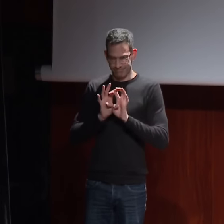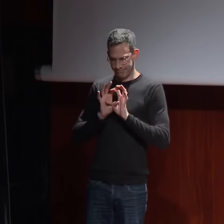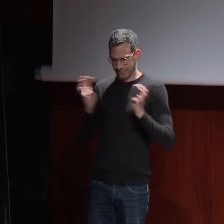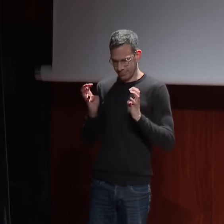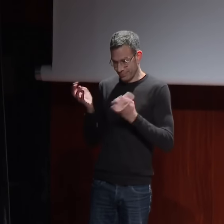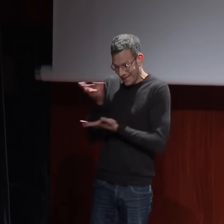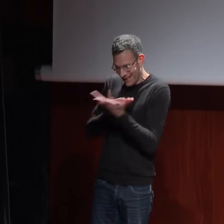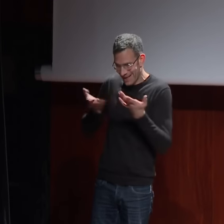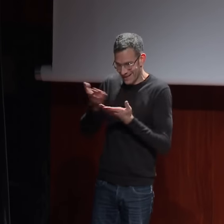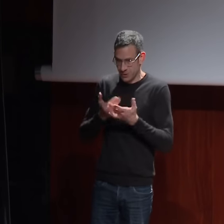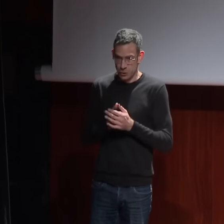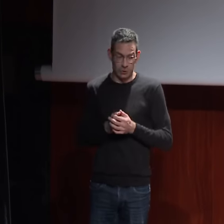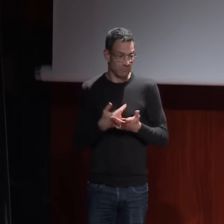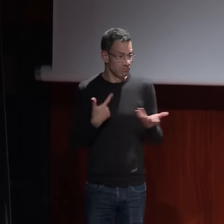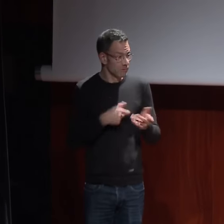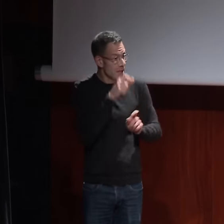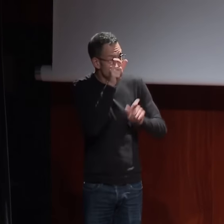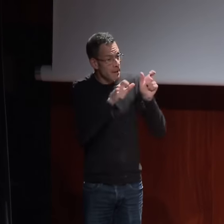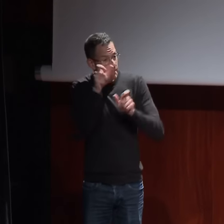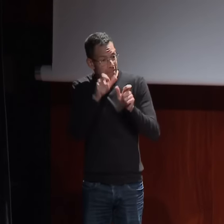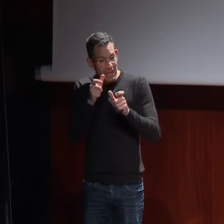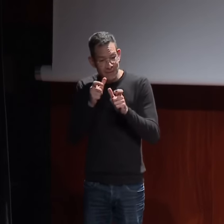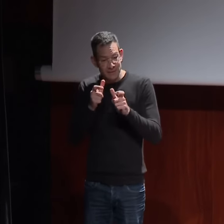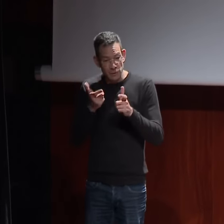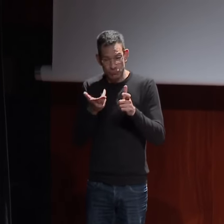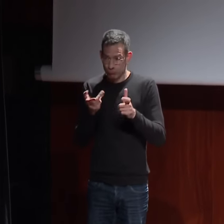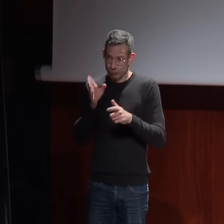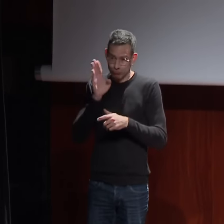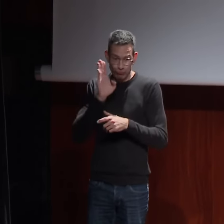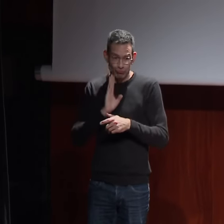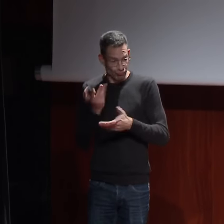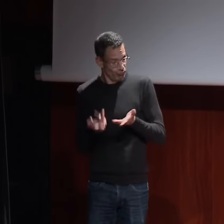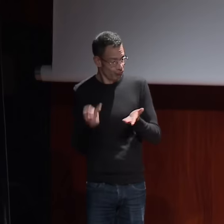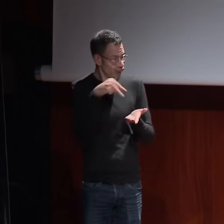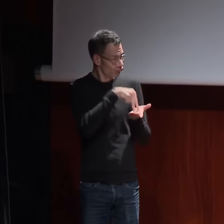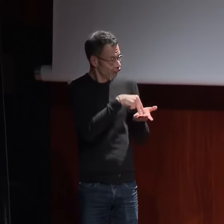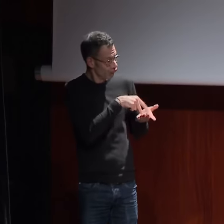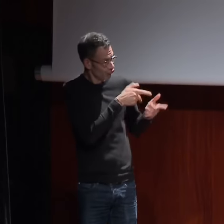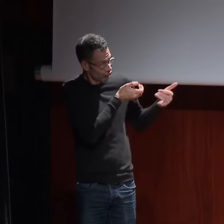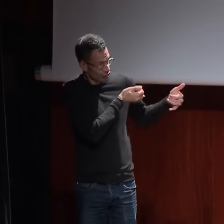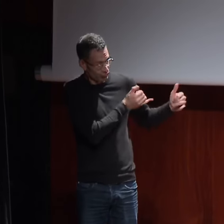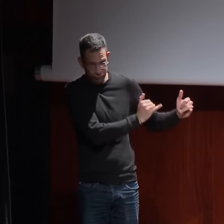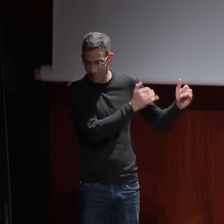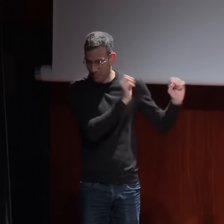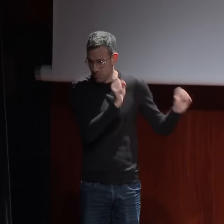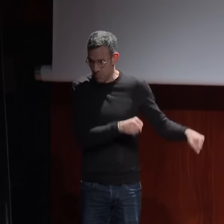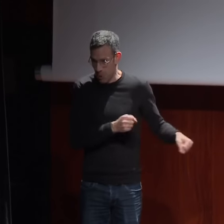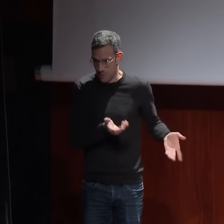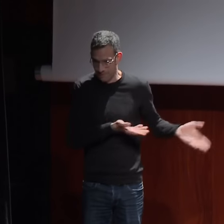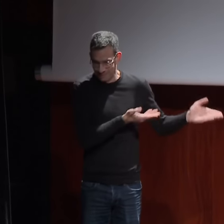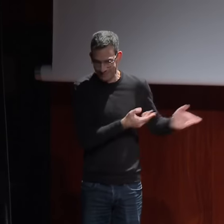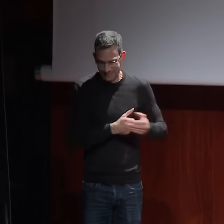Donc, j'invite les différents intervenants à s'installer sur l'estrade.